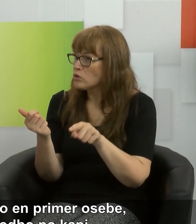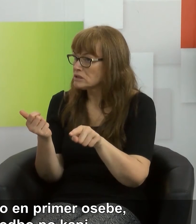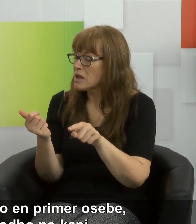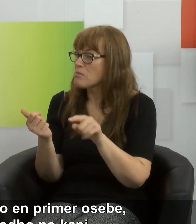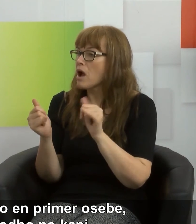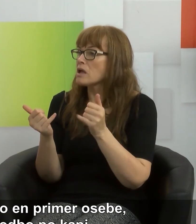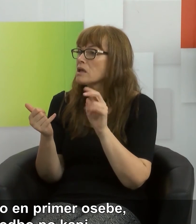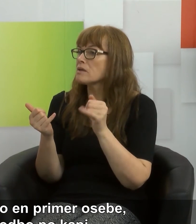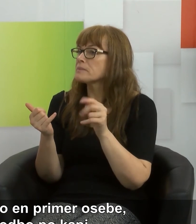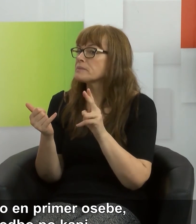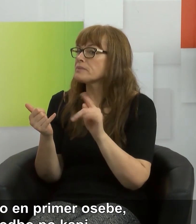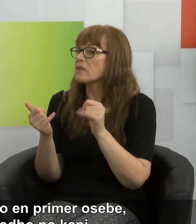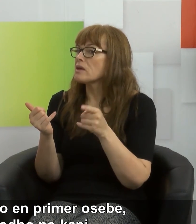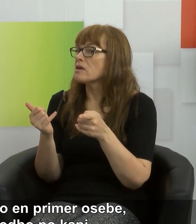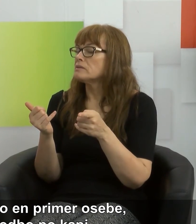je